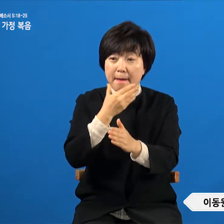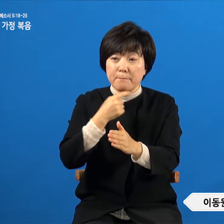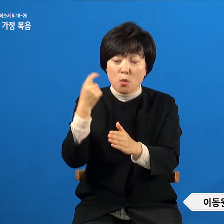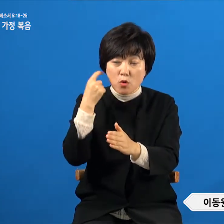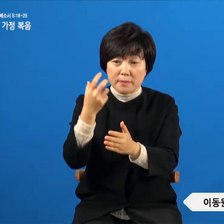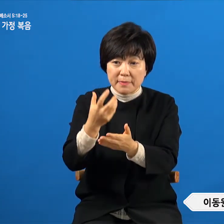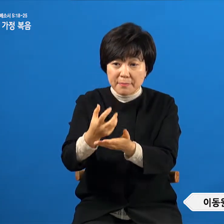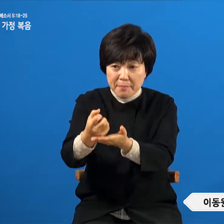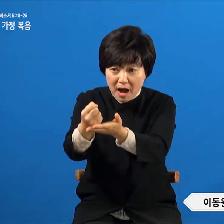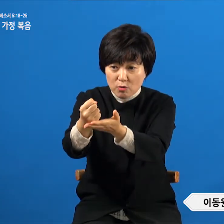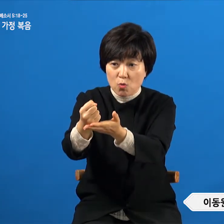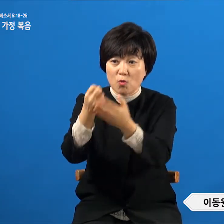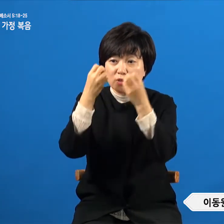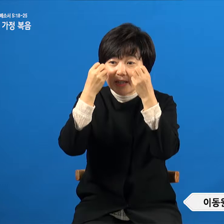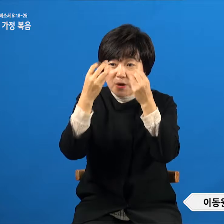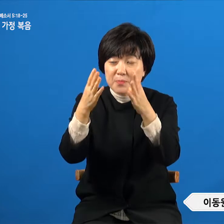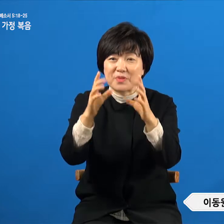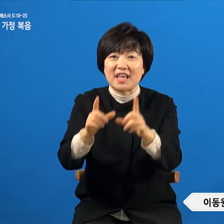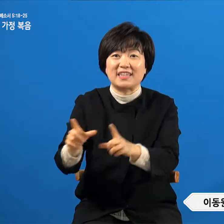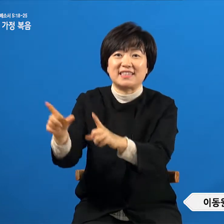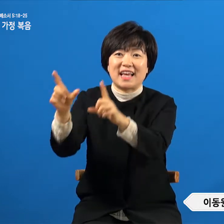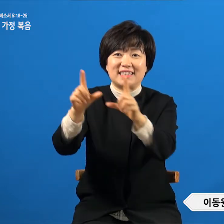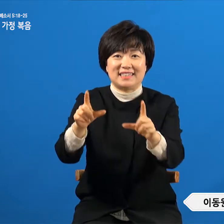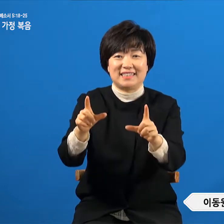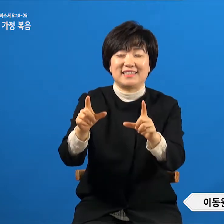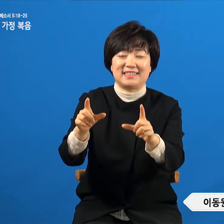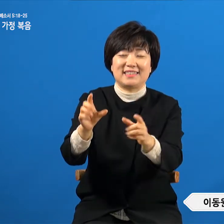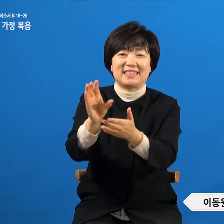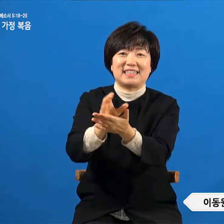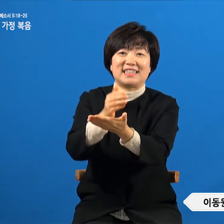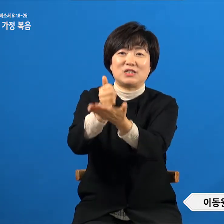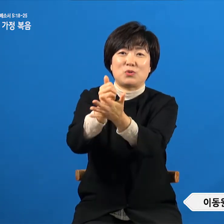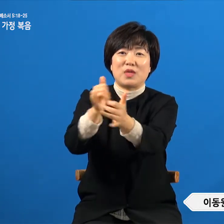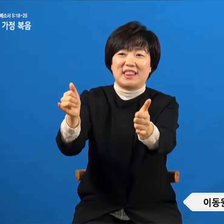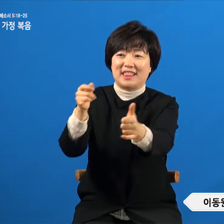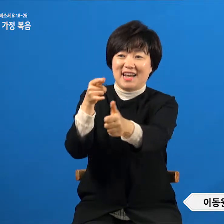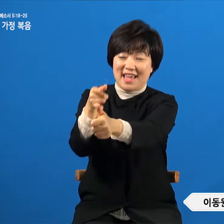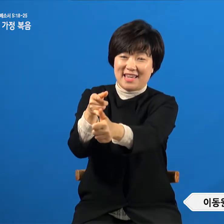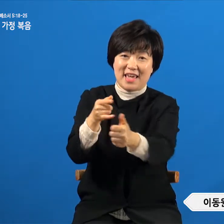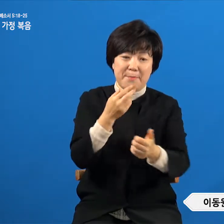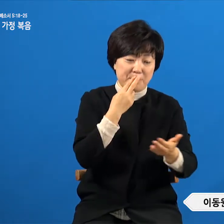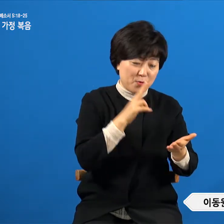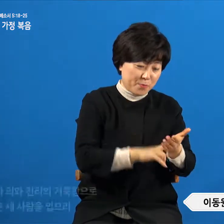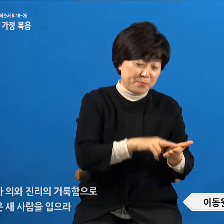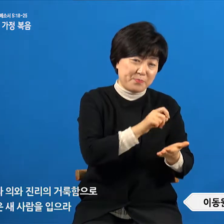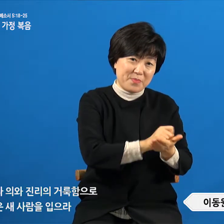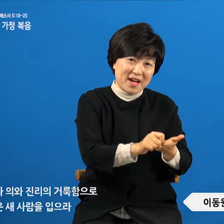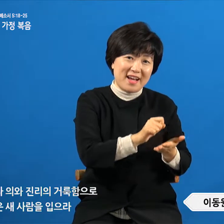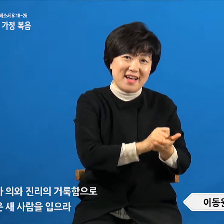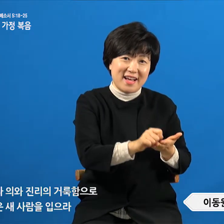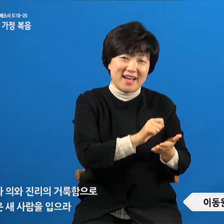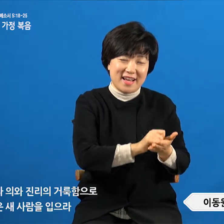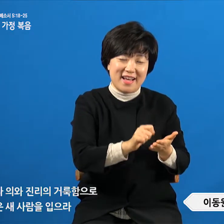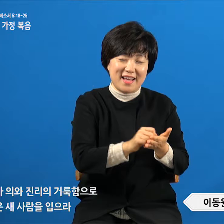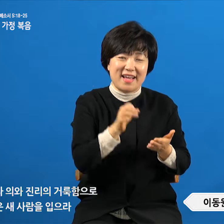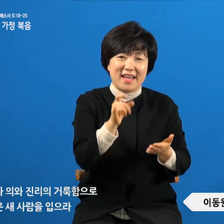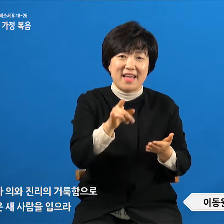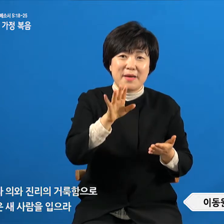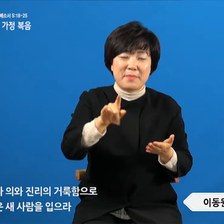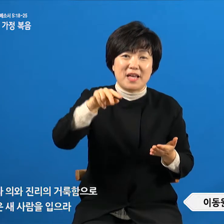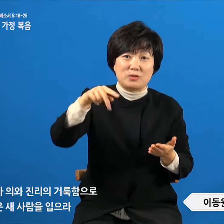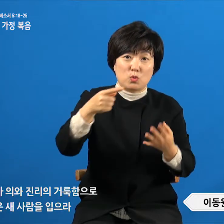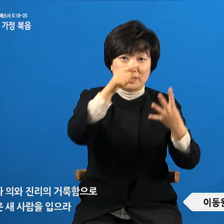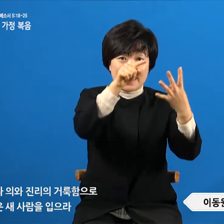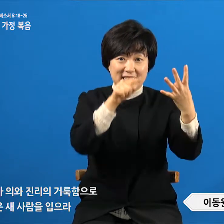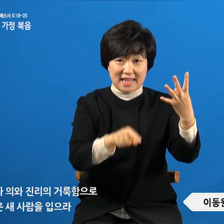살기 시작한 그리스도인들에게 이런 편지를 썼습니다. 에베소 4장 24절의 말씀을